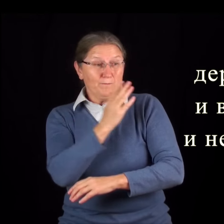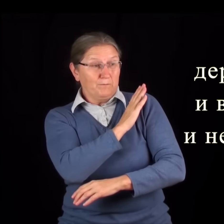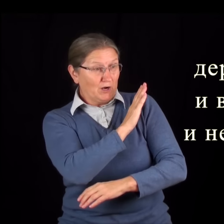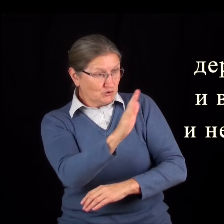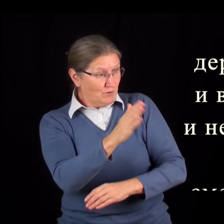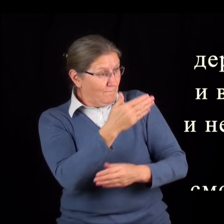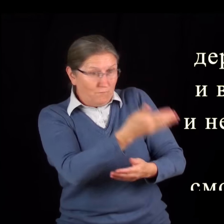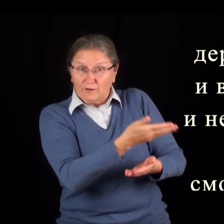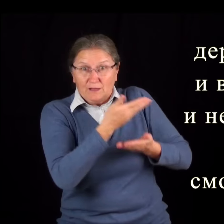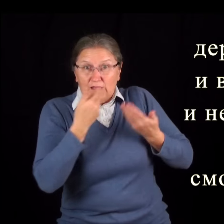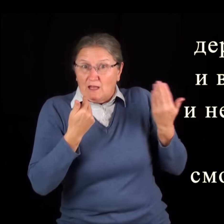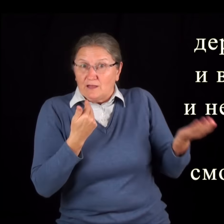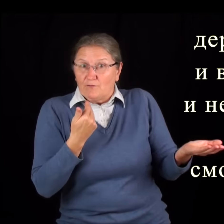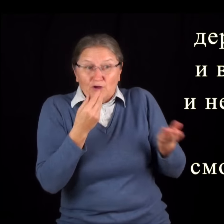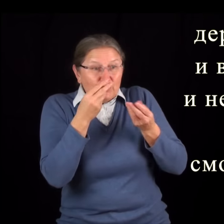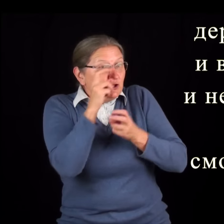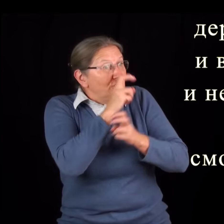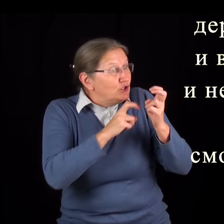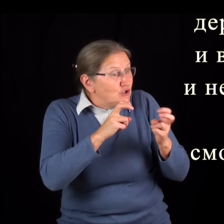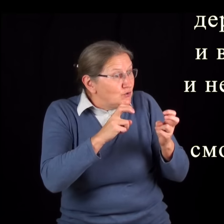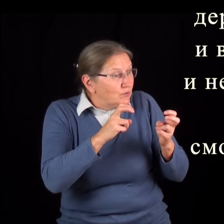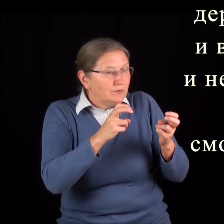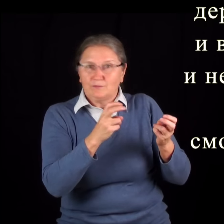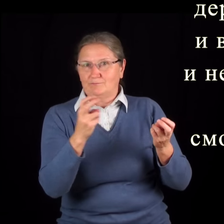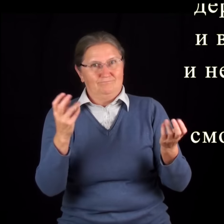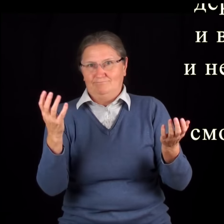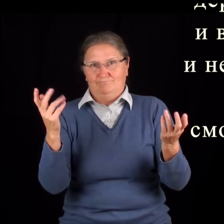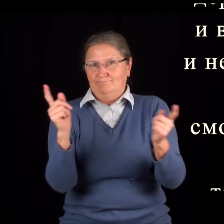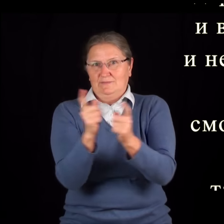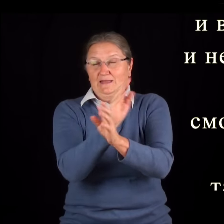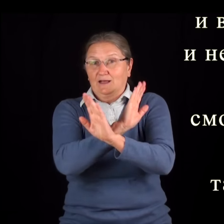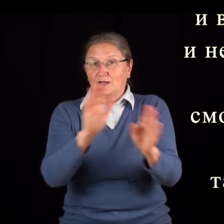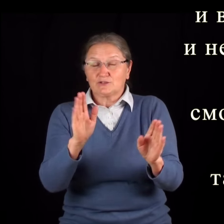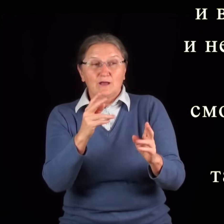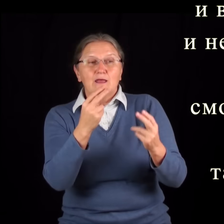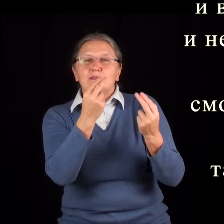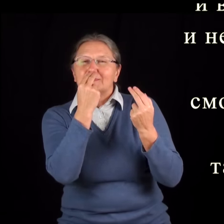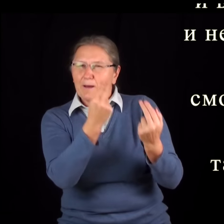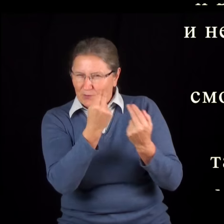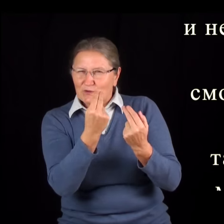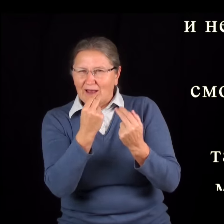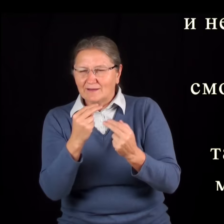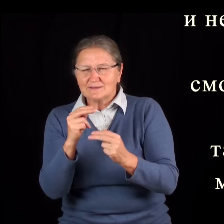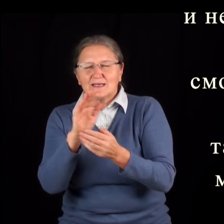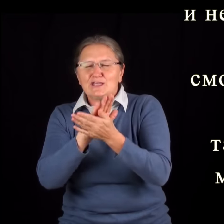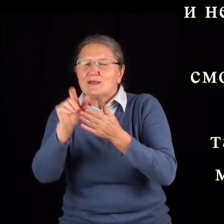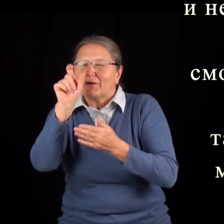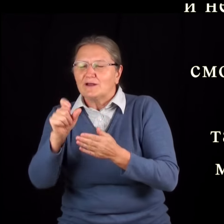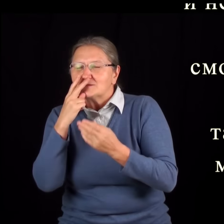прошел, и вот нет его. Ищу его и не нахожу. Наблюдай за непорочным и